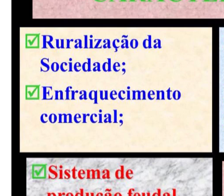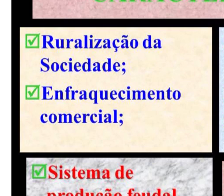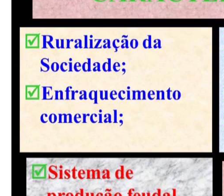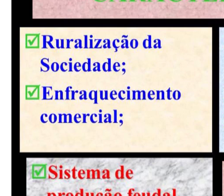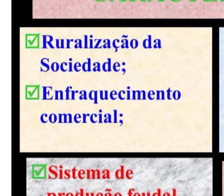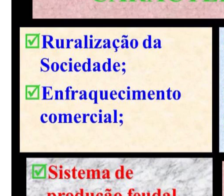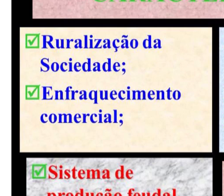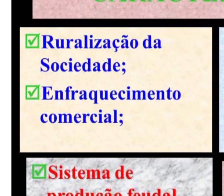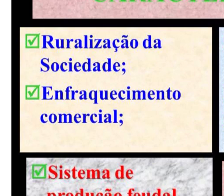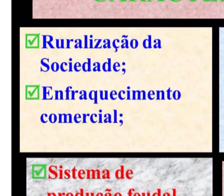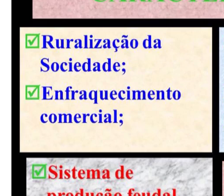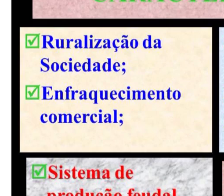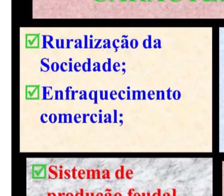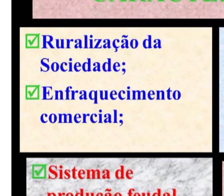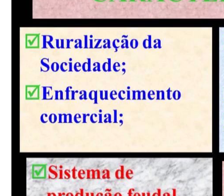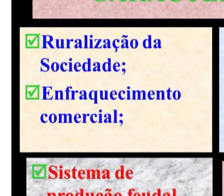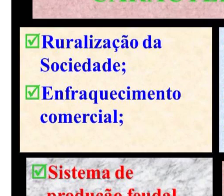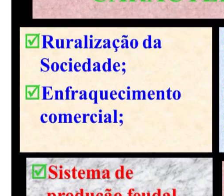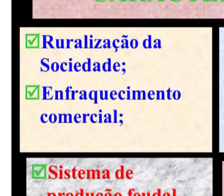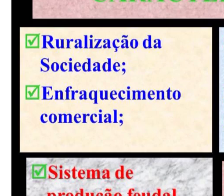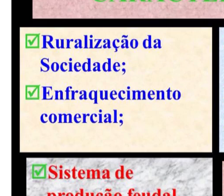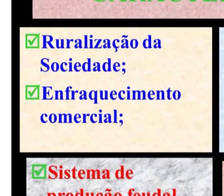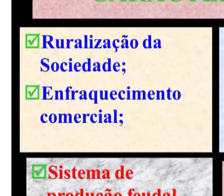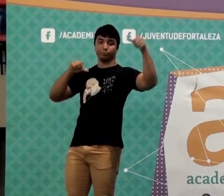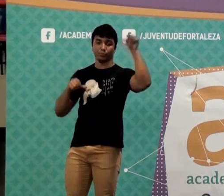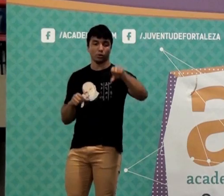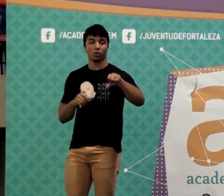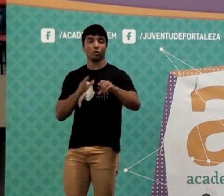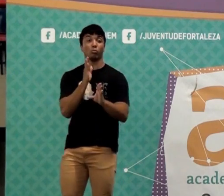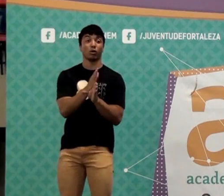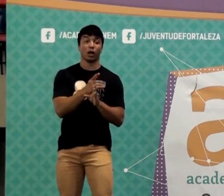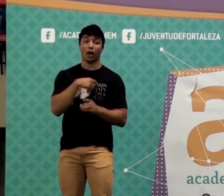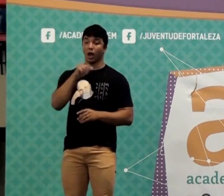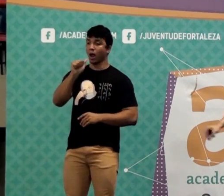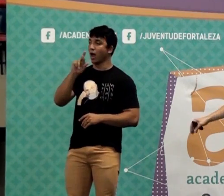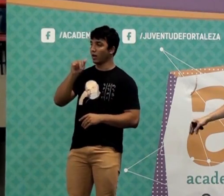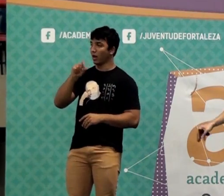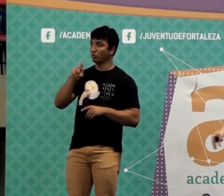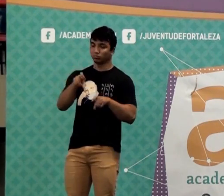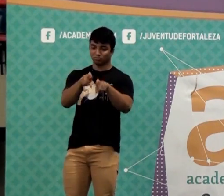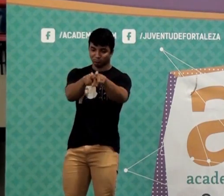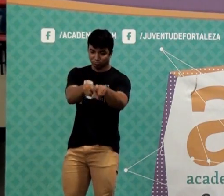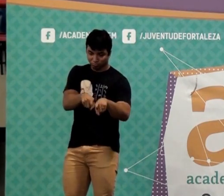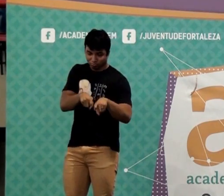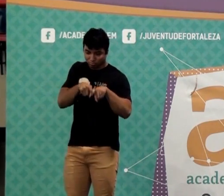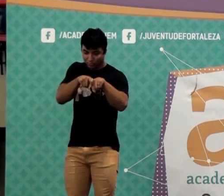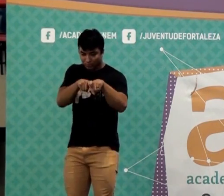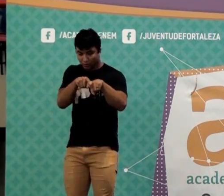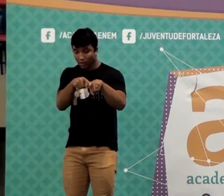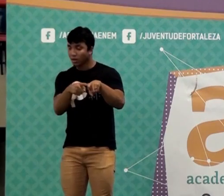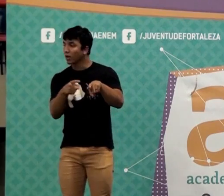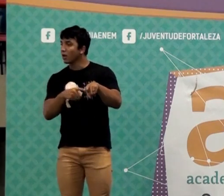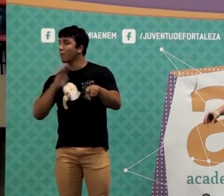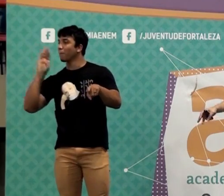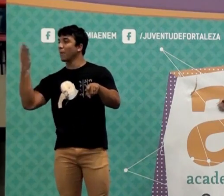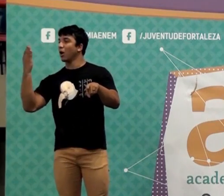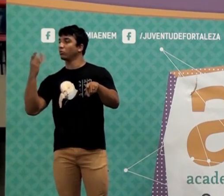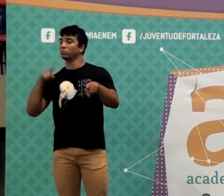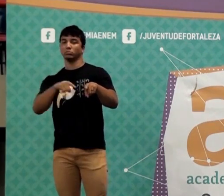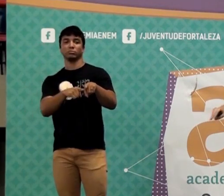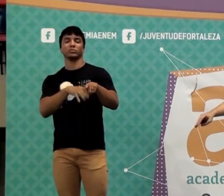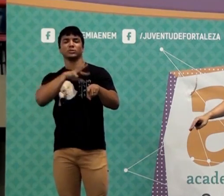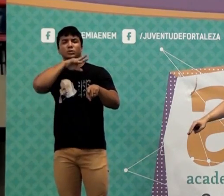Antigo. Para tu ter noção, o arado era de madeira para poder fazer a produção agrícola. Aí o